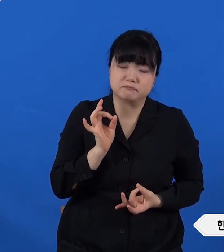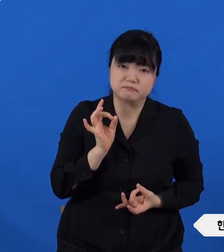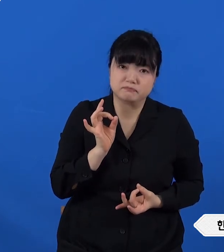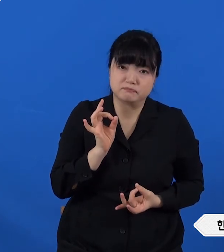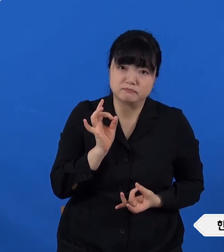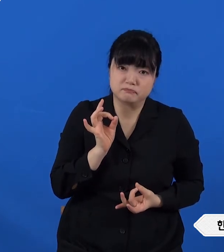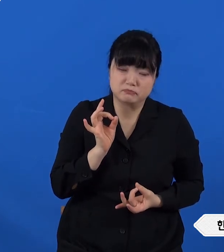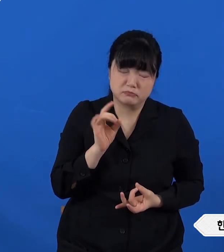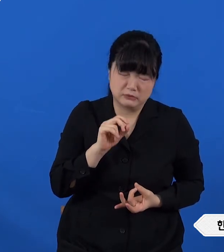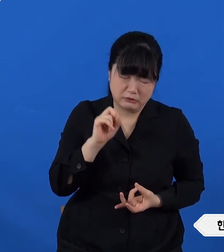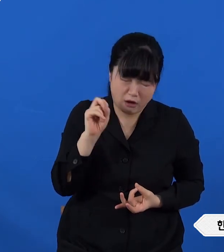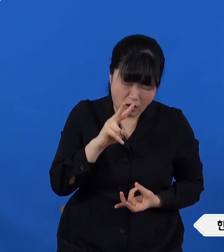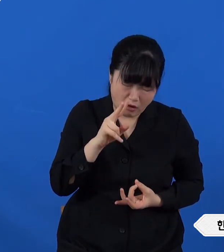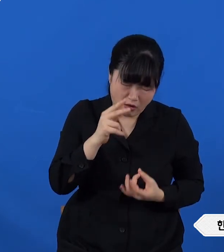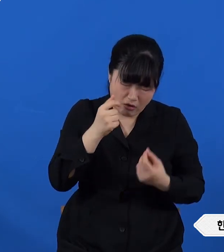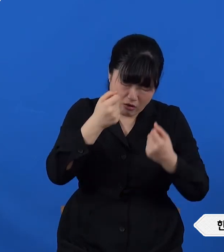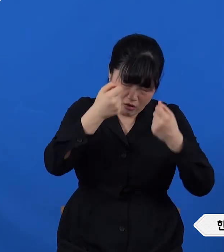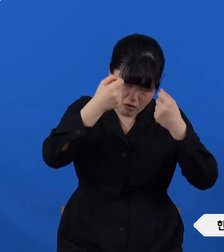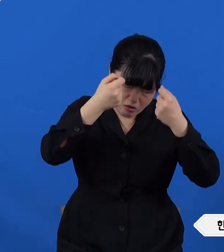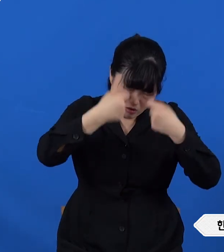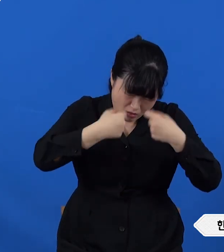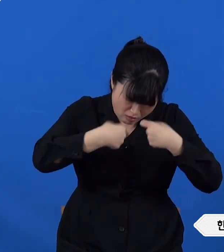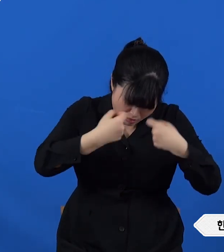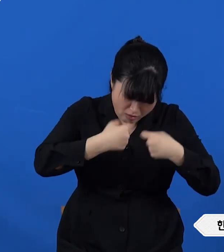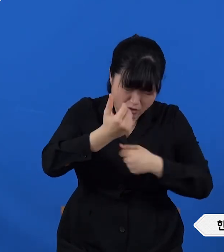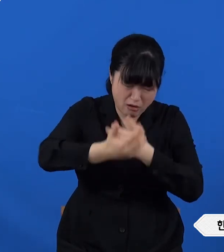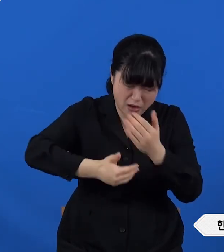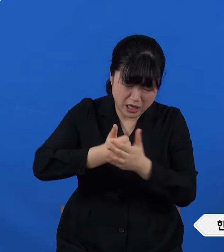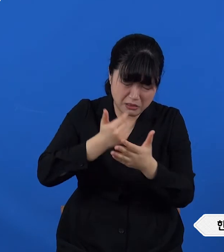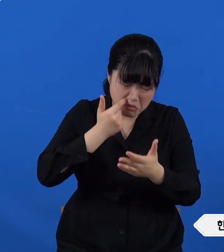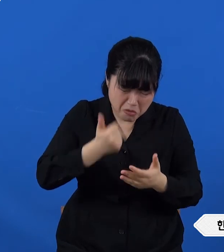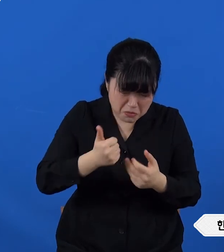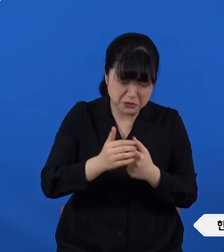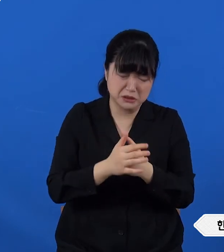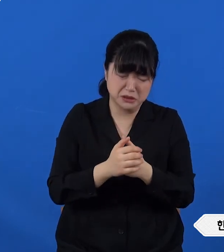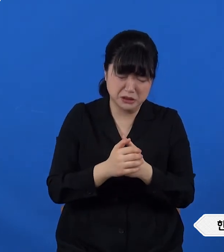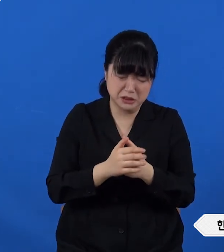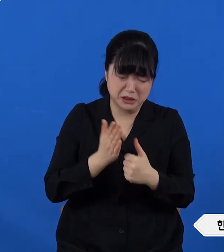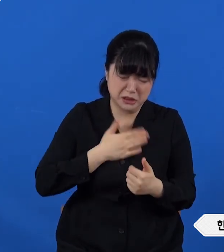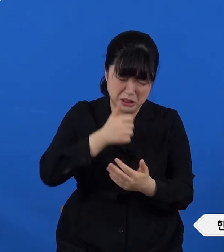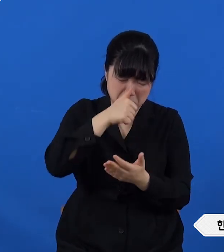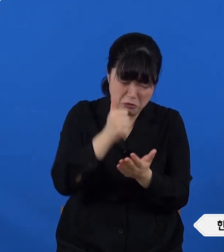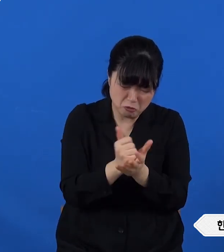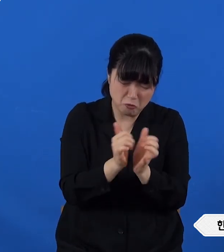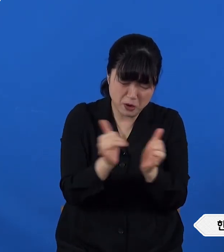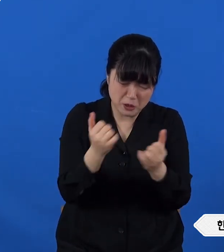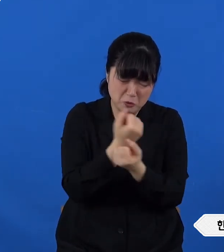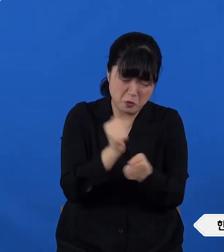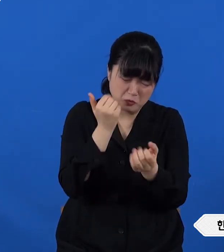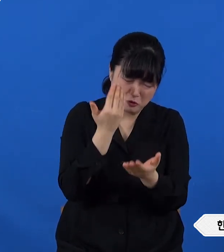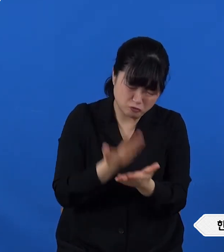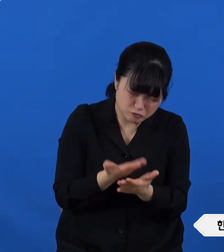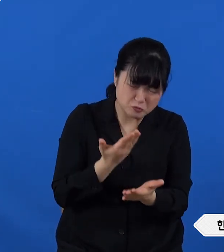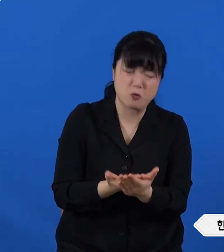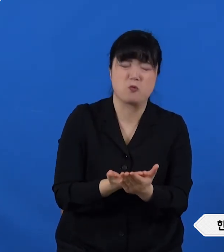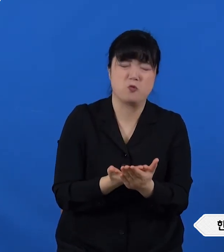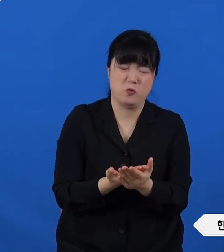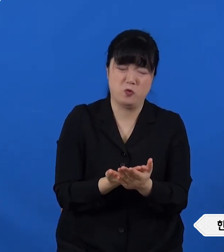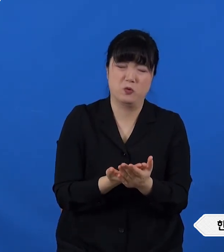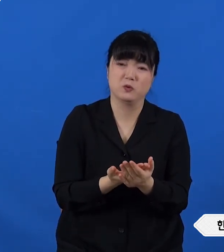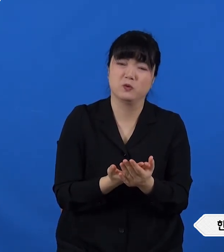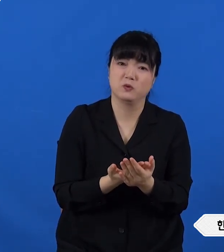그러다가 갑자기 울음을 터뜨렸습니다. 하나님 아버지, 이 죄인을 용서해 주십시오.